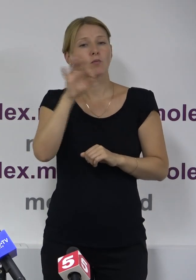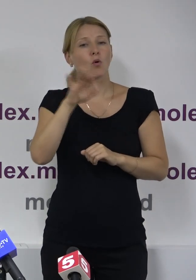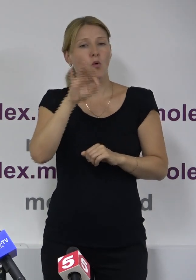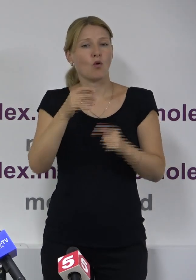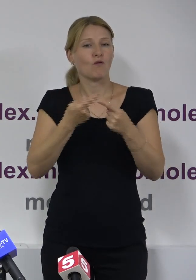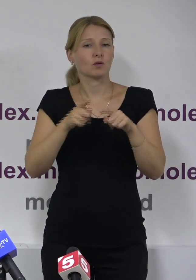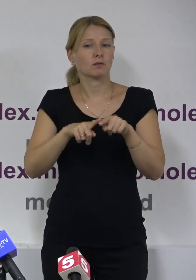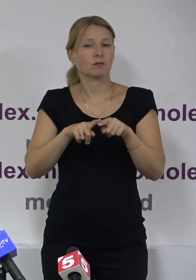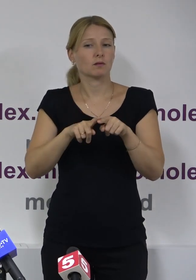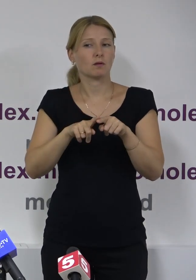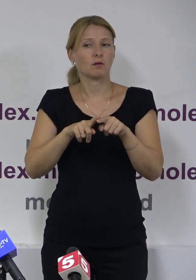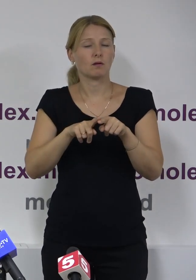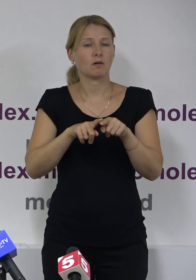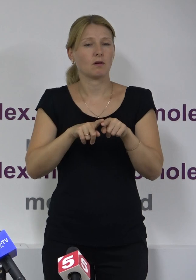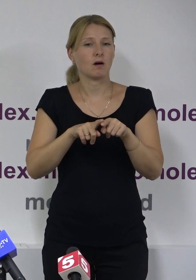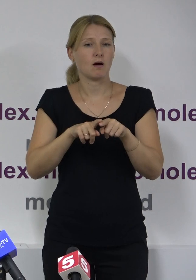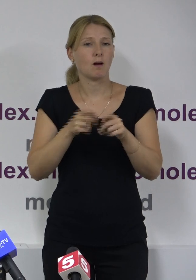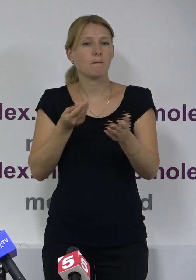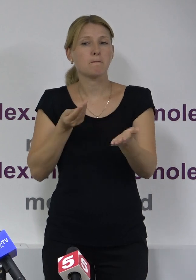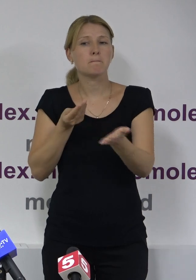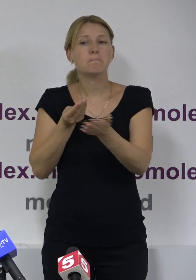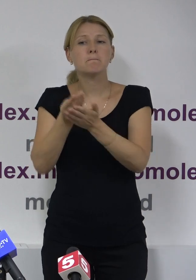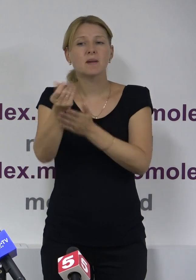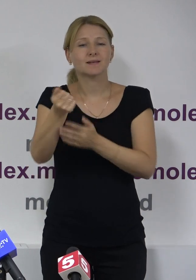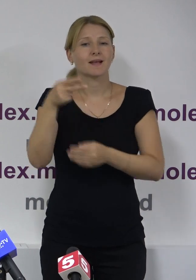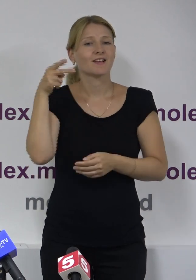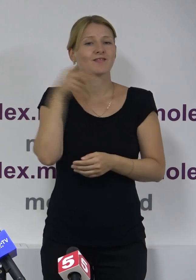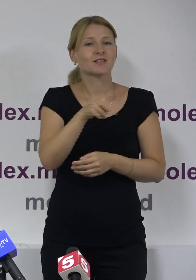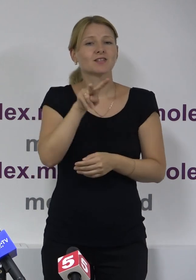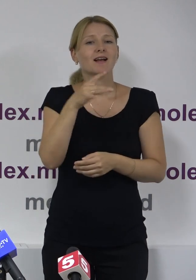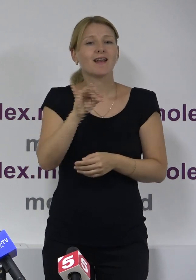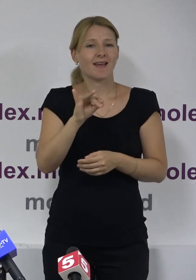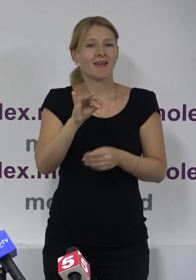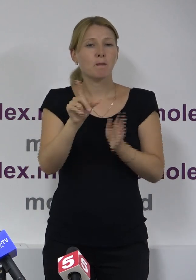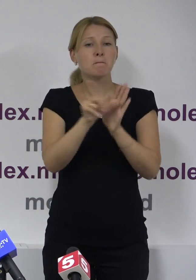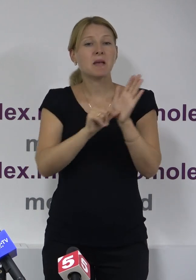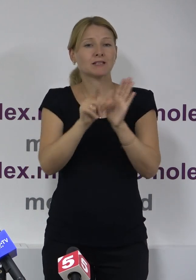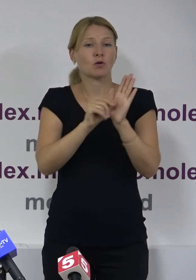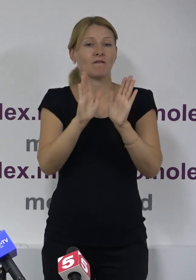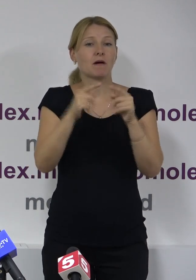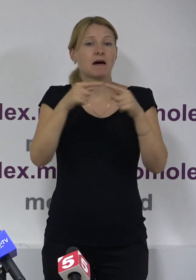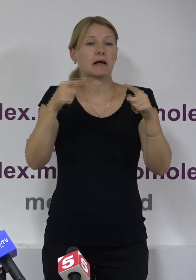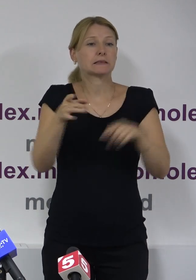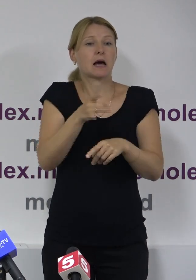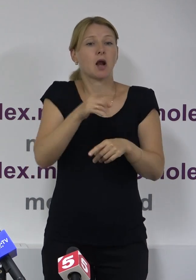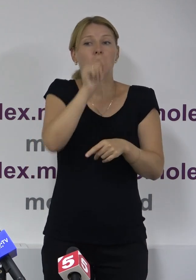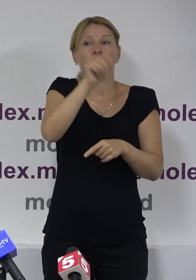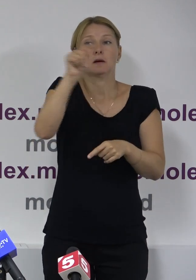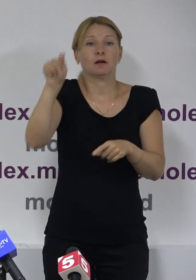acea campanie de achitare a 2000 de lei pentru pensionarii din unele regiuni, bani